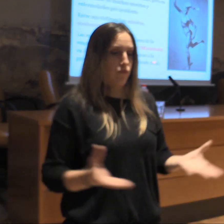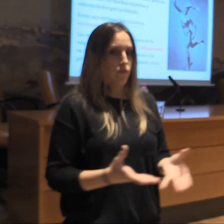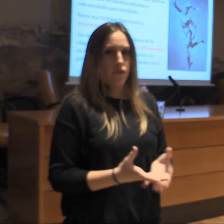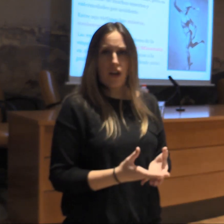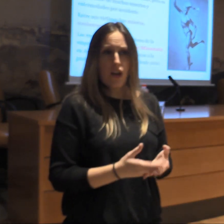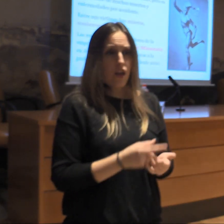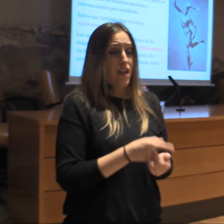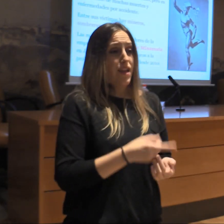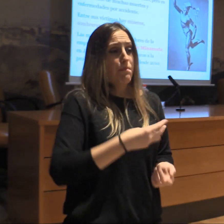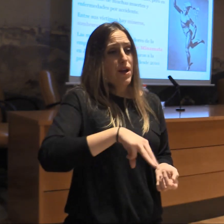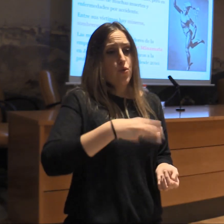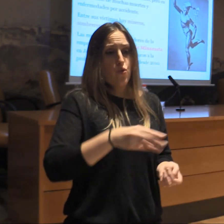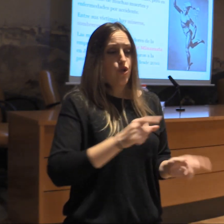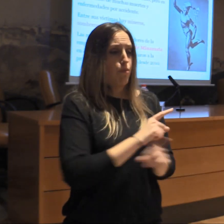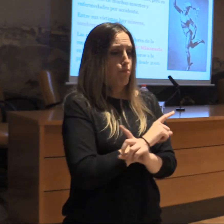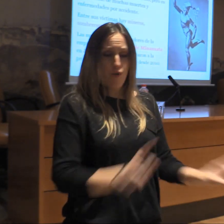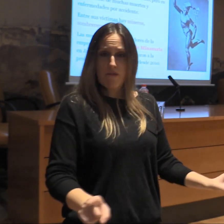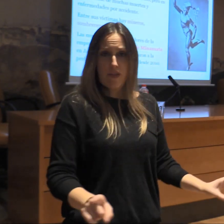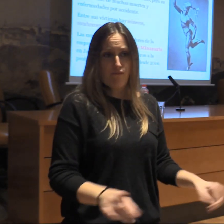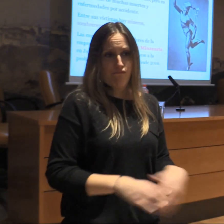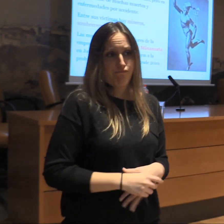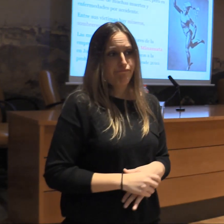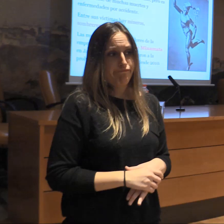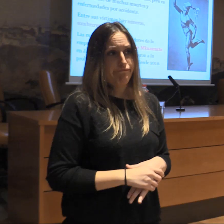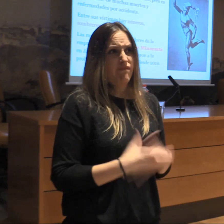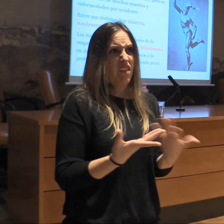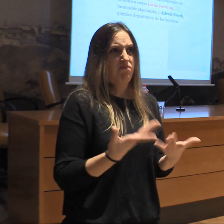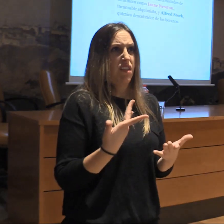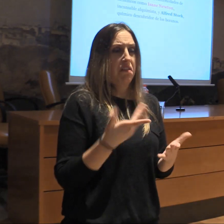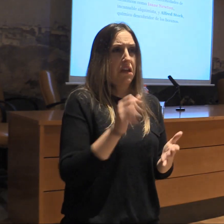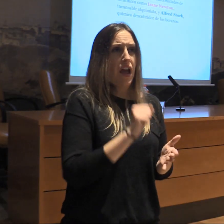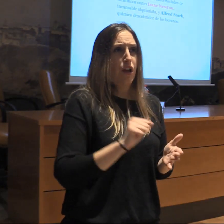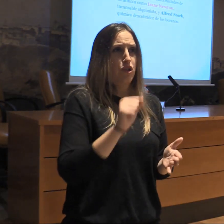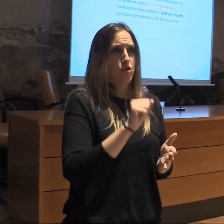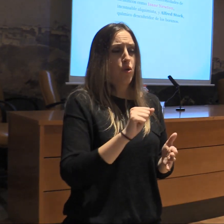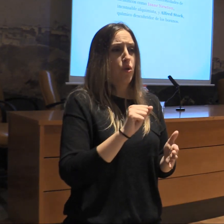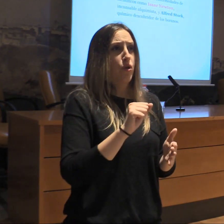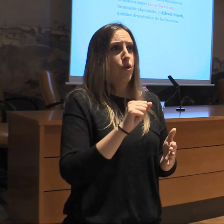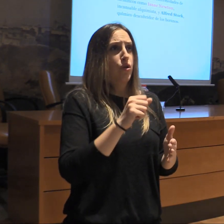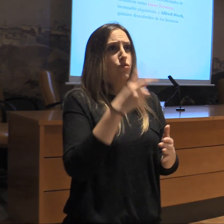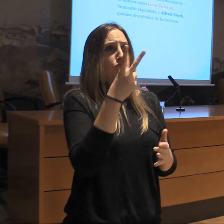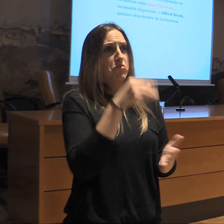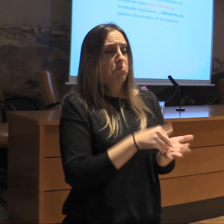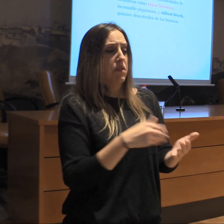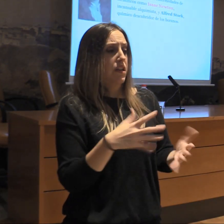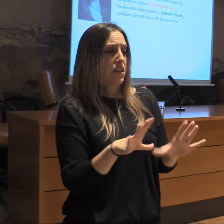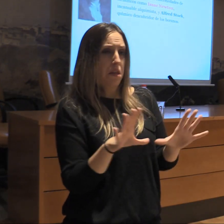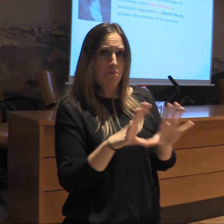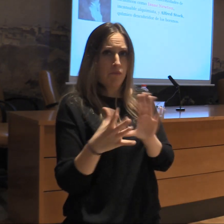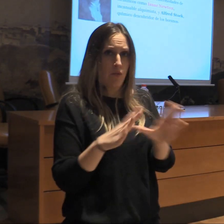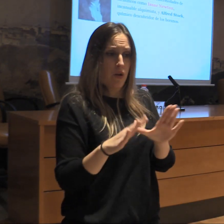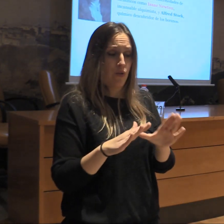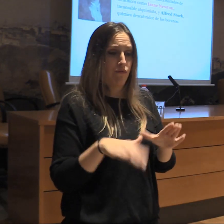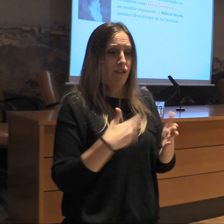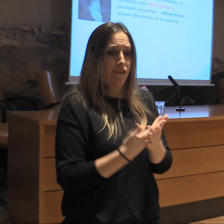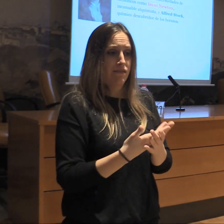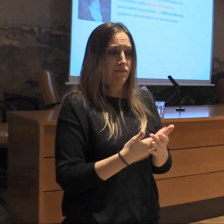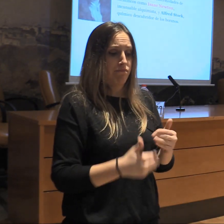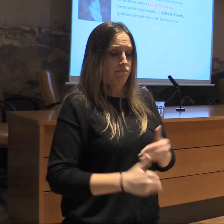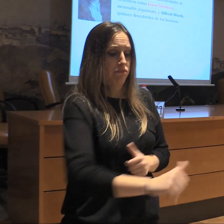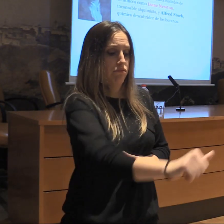el uso del mercurio en el año 2010. Unas víctimas bastante conocidas del mercurio pues